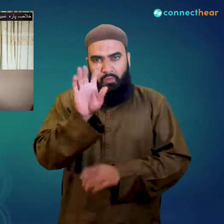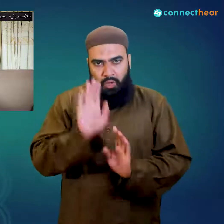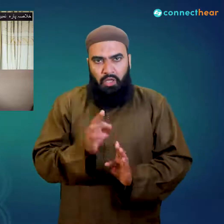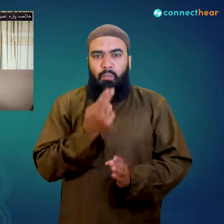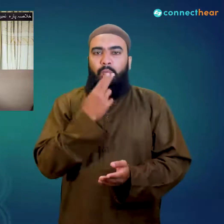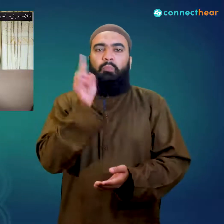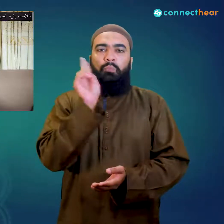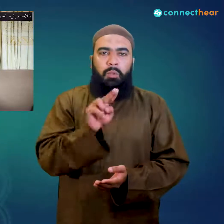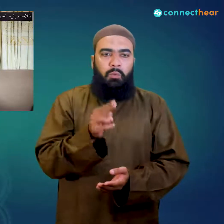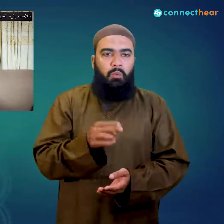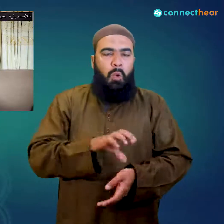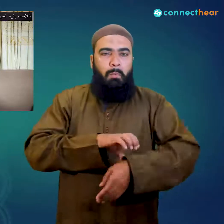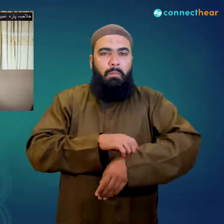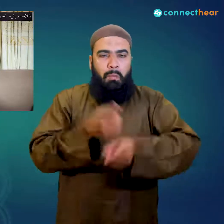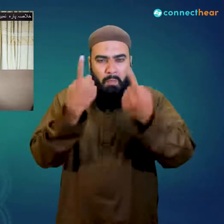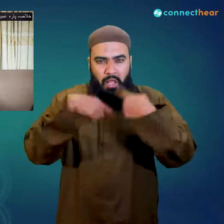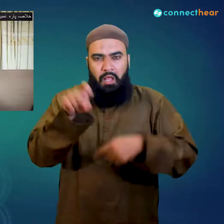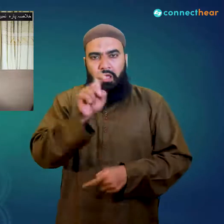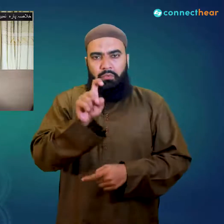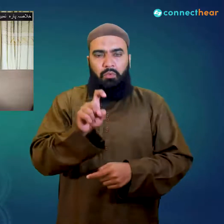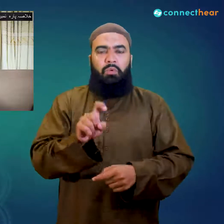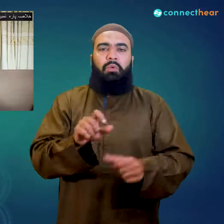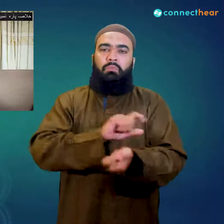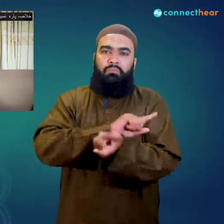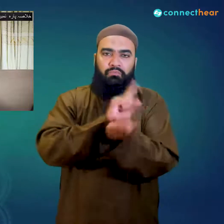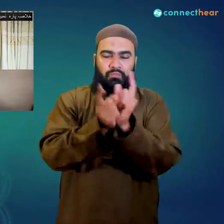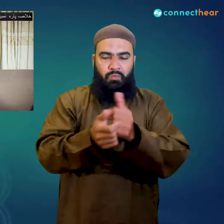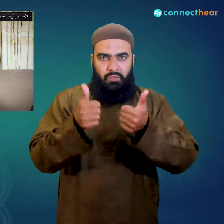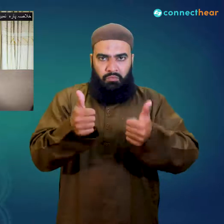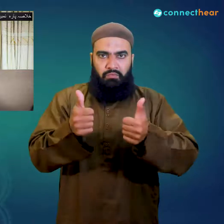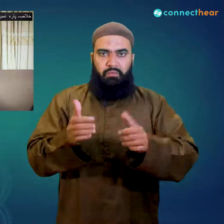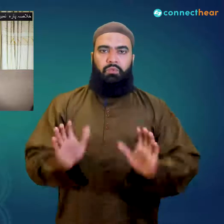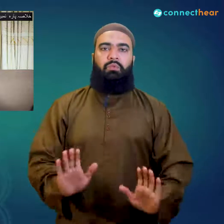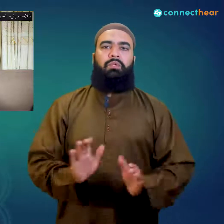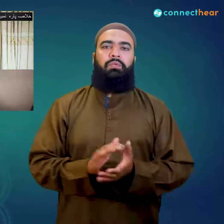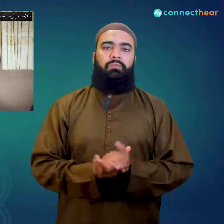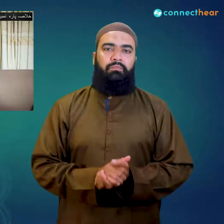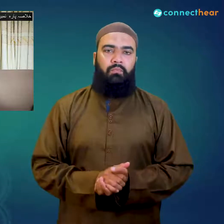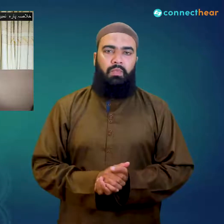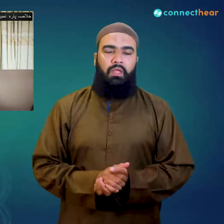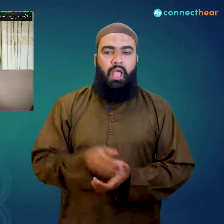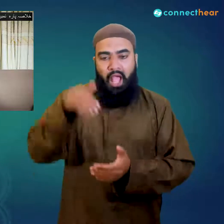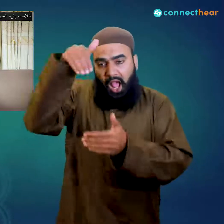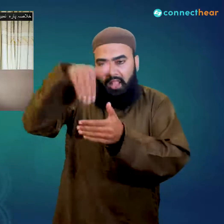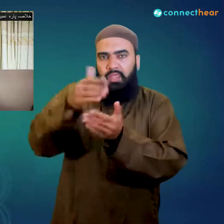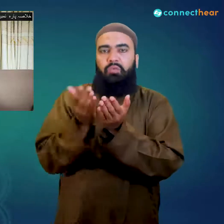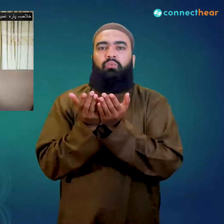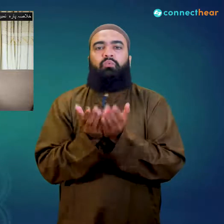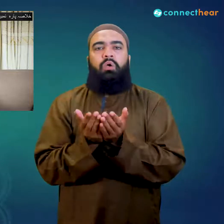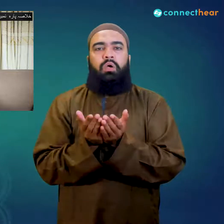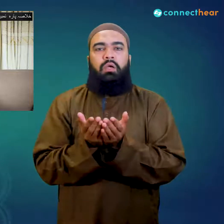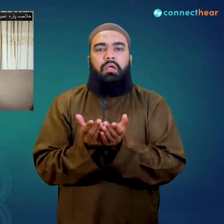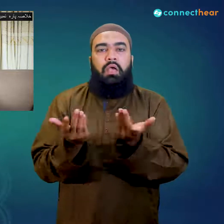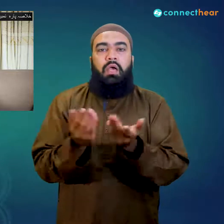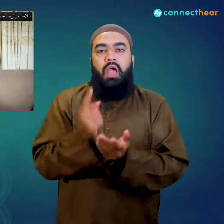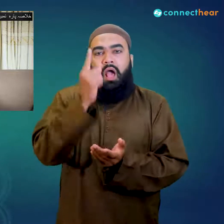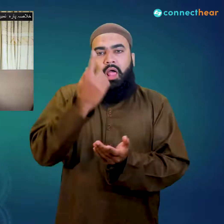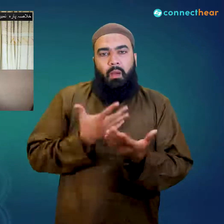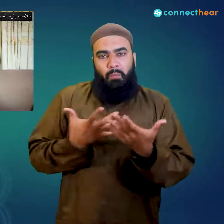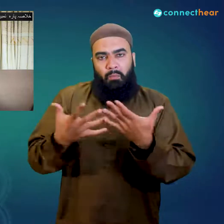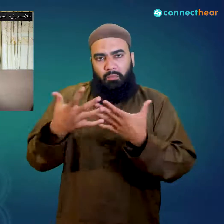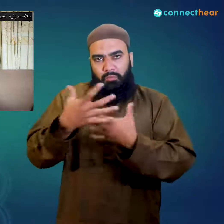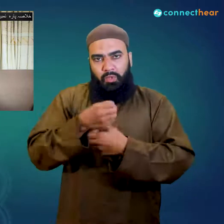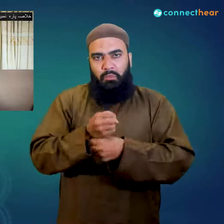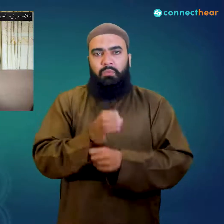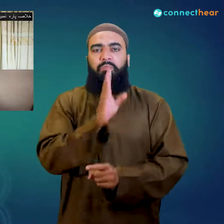کر لیا جائے تو اس میں شفا ہے۔ صراط مستقیم کی دعا اس میں کی گئی، اہدنا الصراط